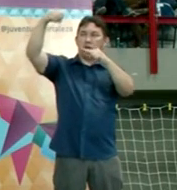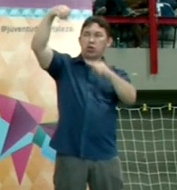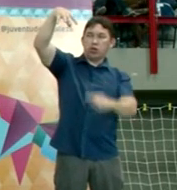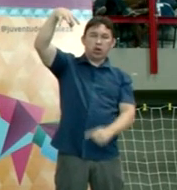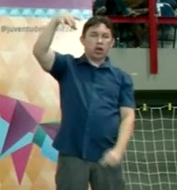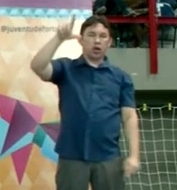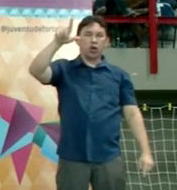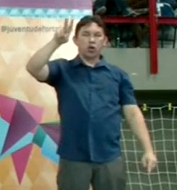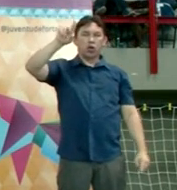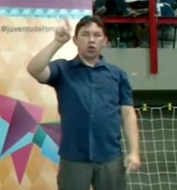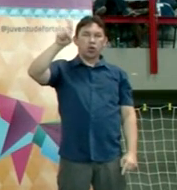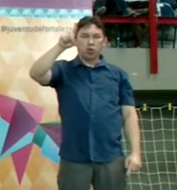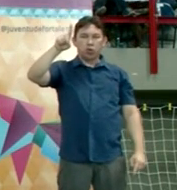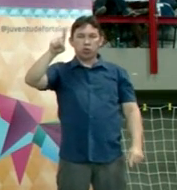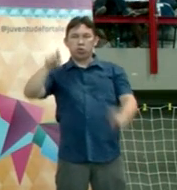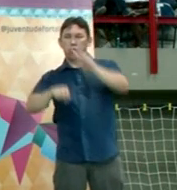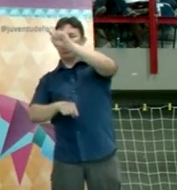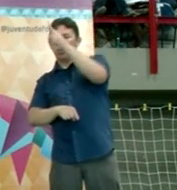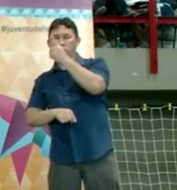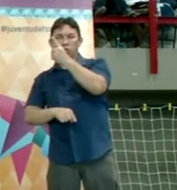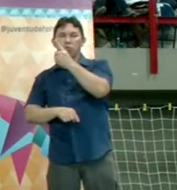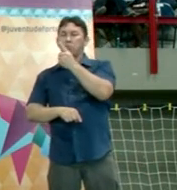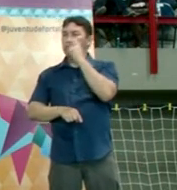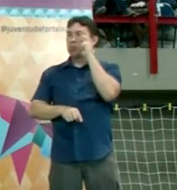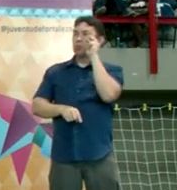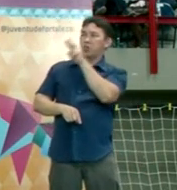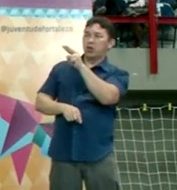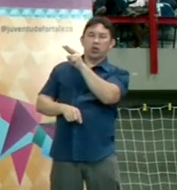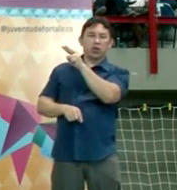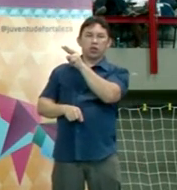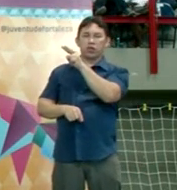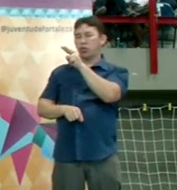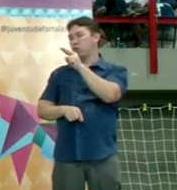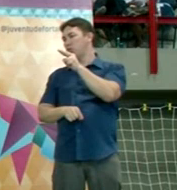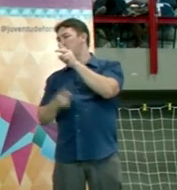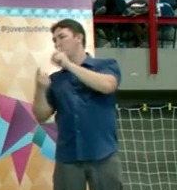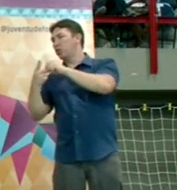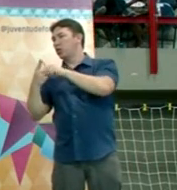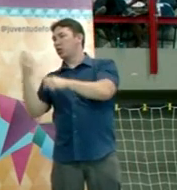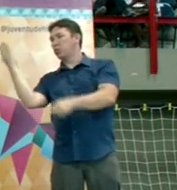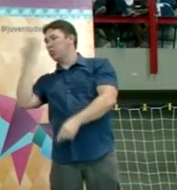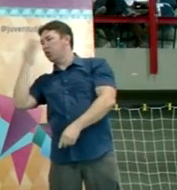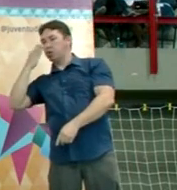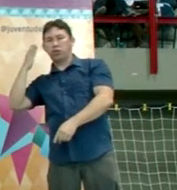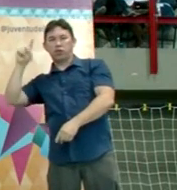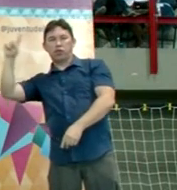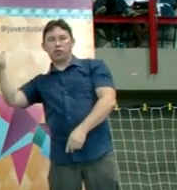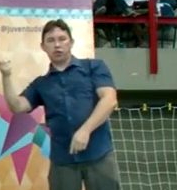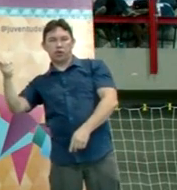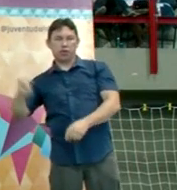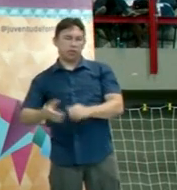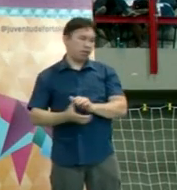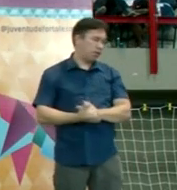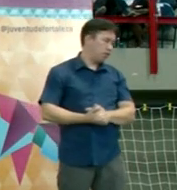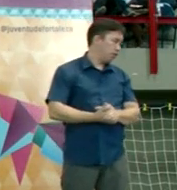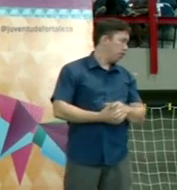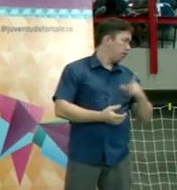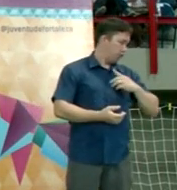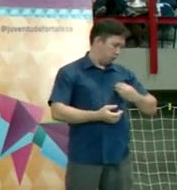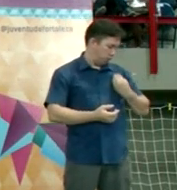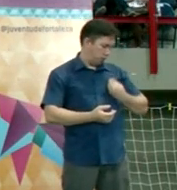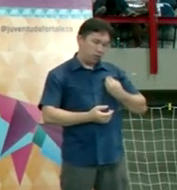parênteses, visível e invisível. Estou te dando um toque que toda vez que você lê